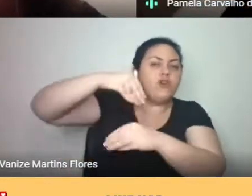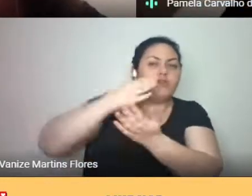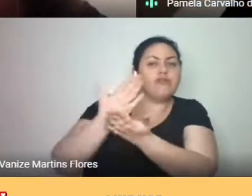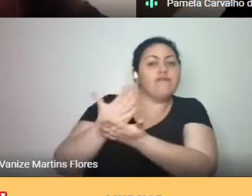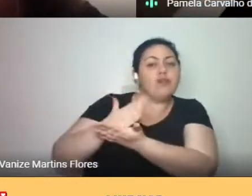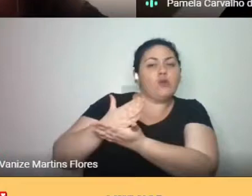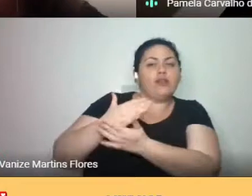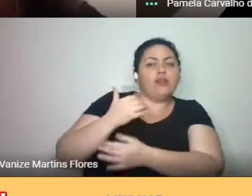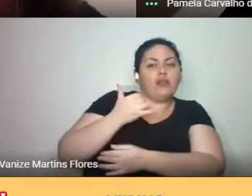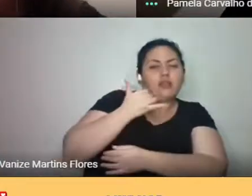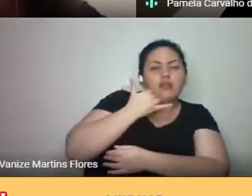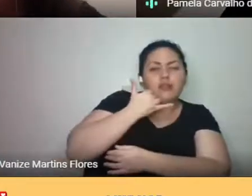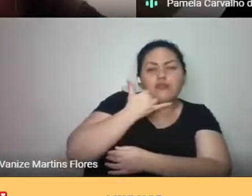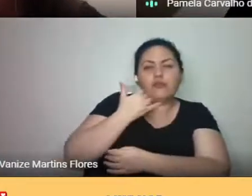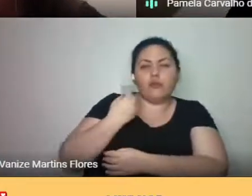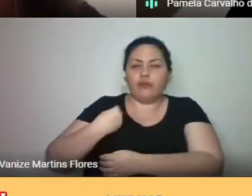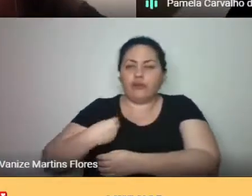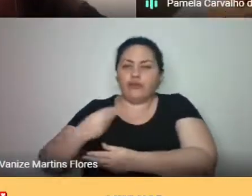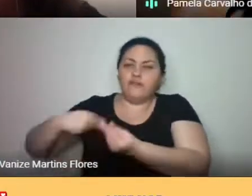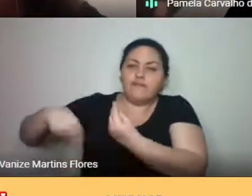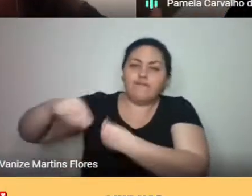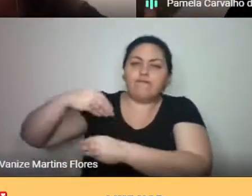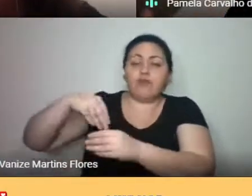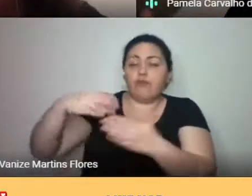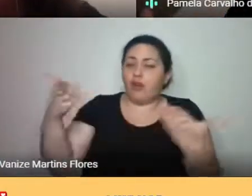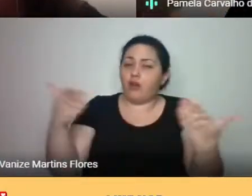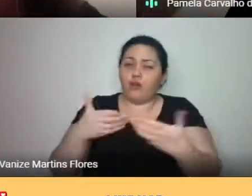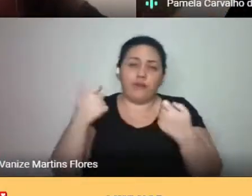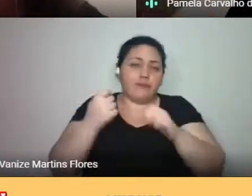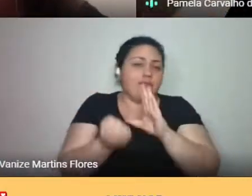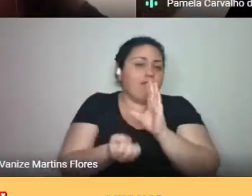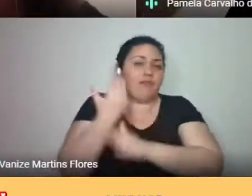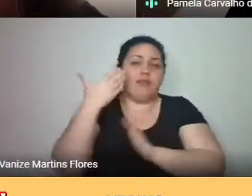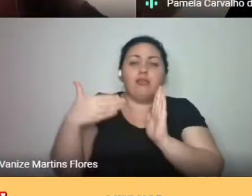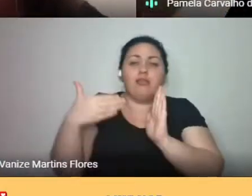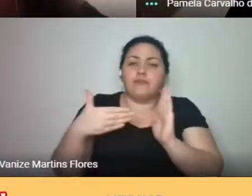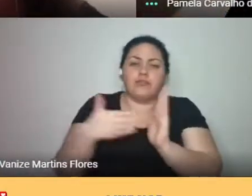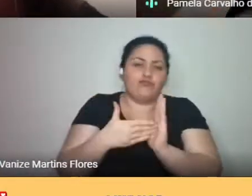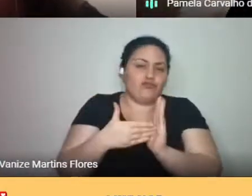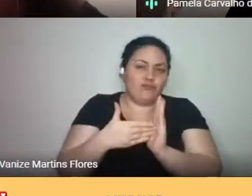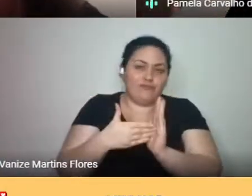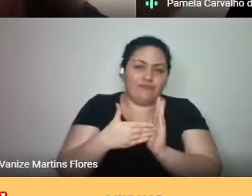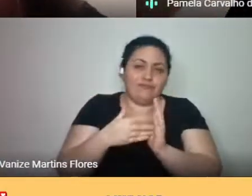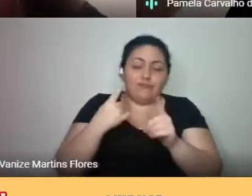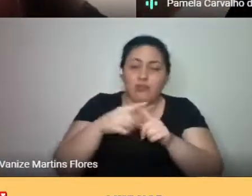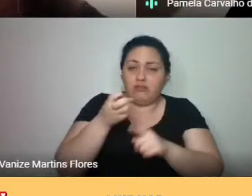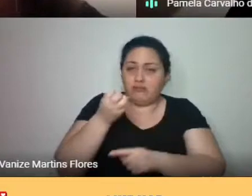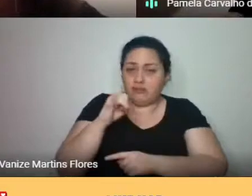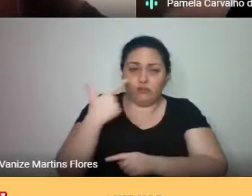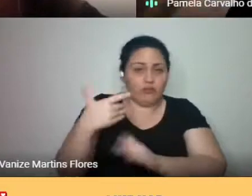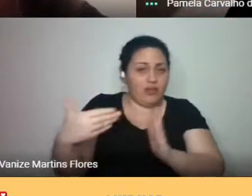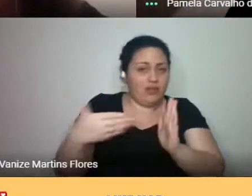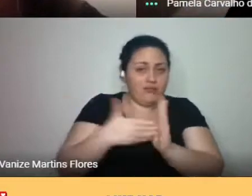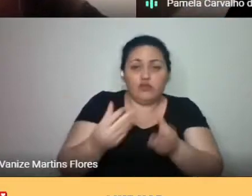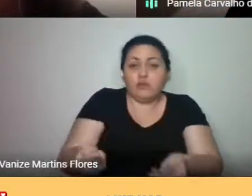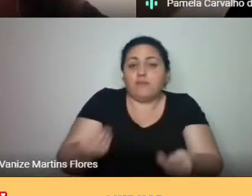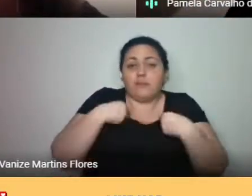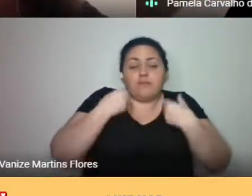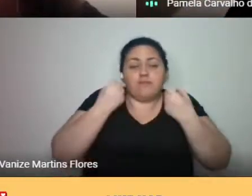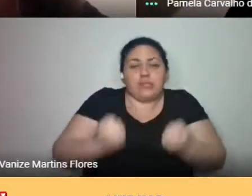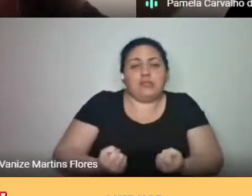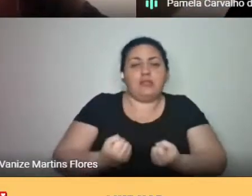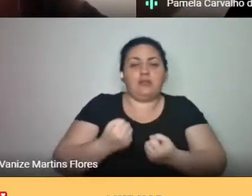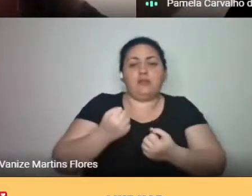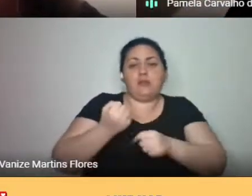esses limites, né, porque senão vai ter um custo, que nem tu falou, né, um custo cognitivo, um custo emocional,